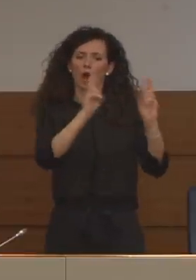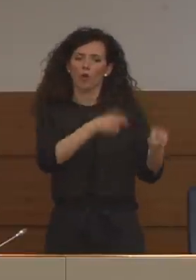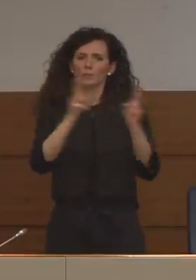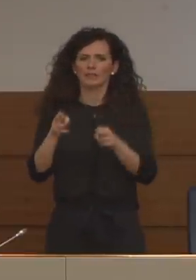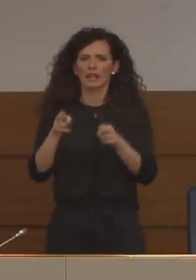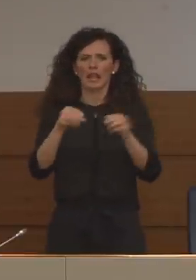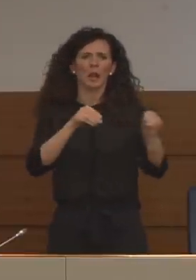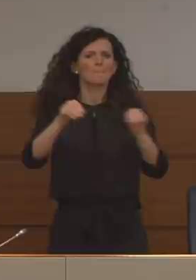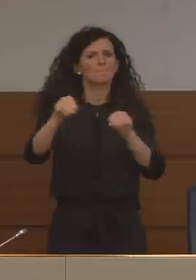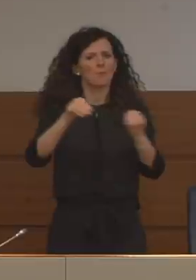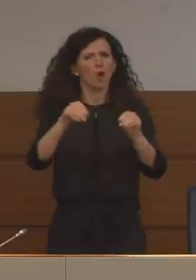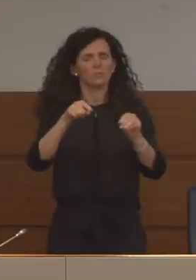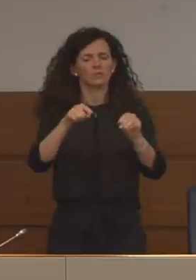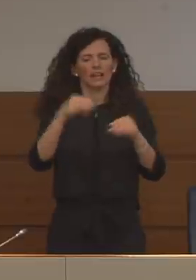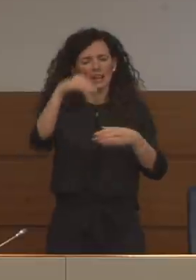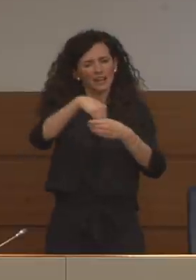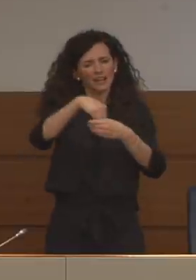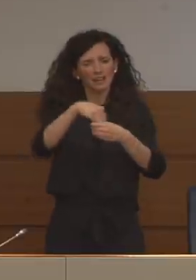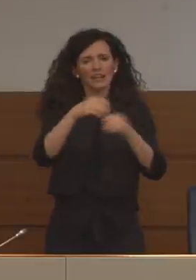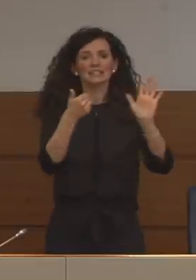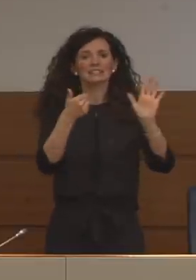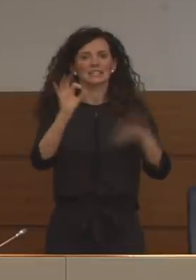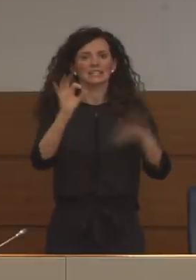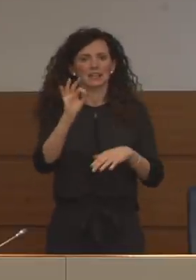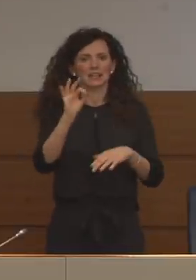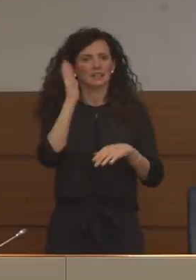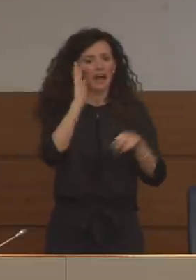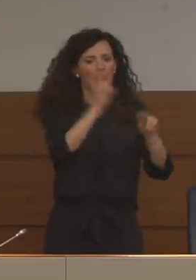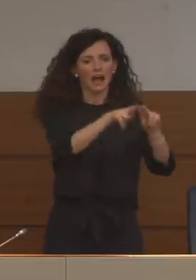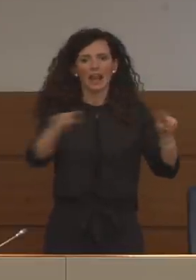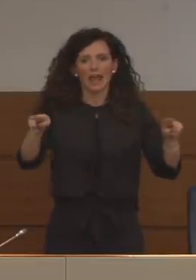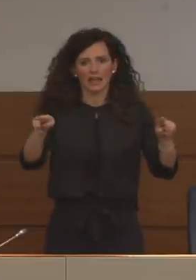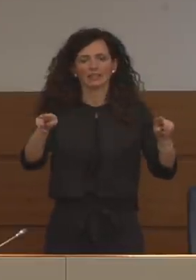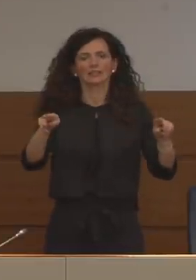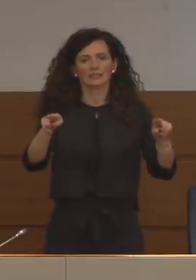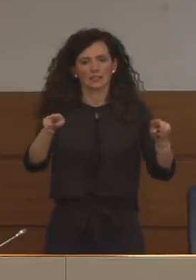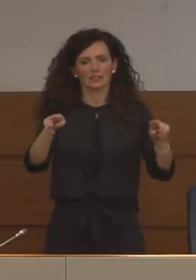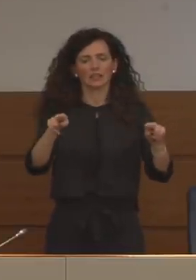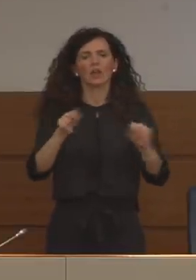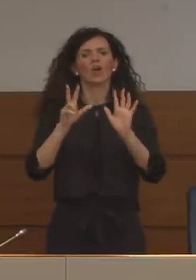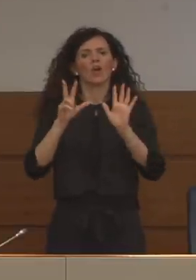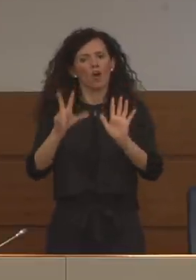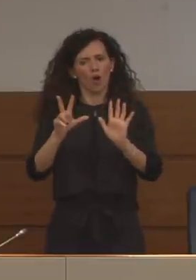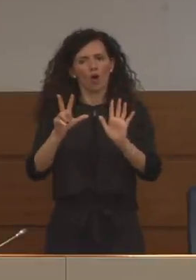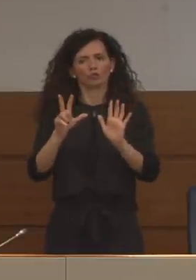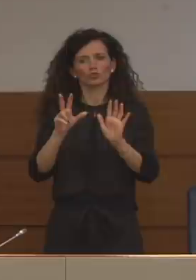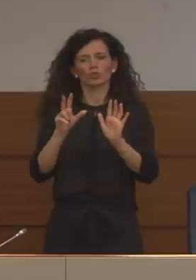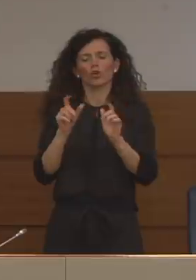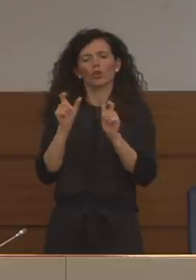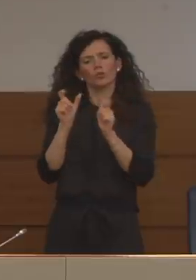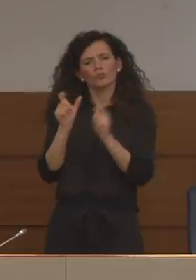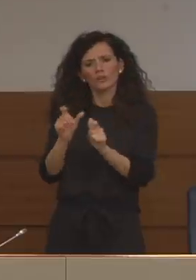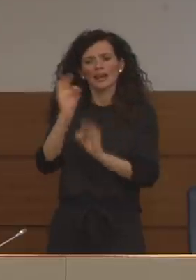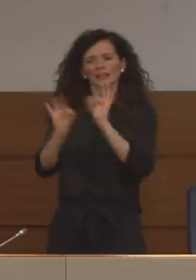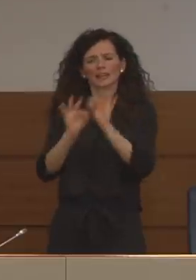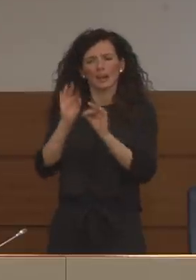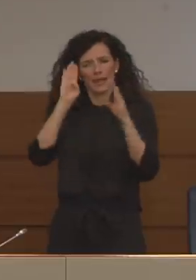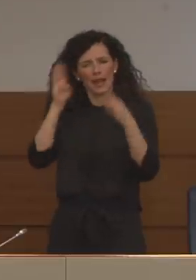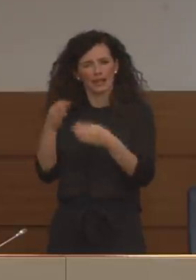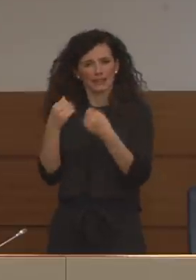60 letti di degenza e 8 attrezzati per la terapia intensiva